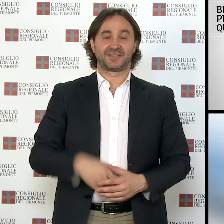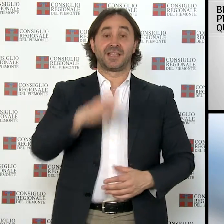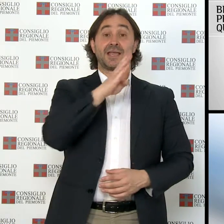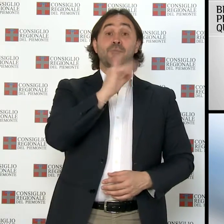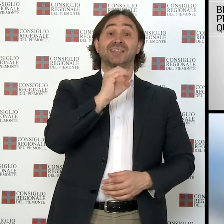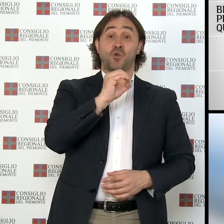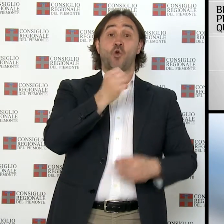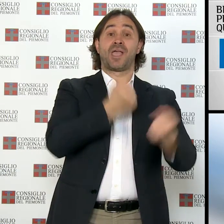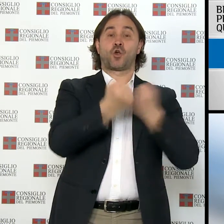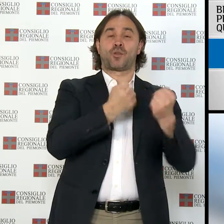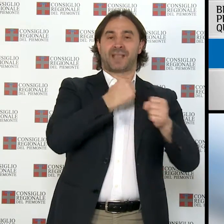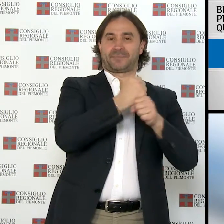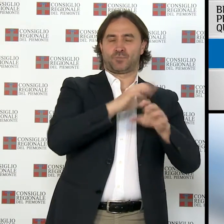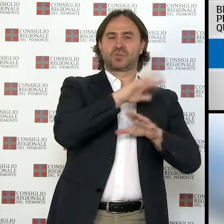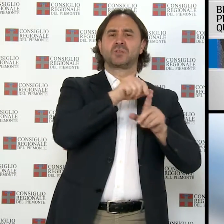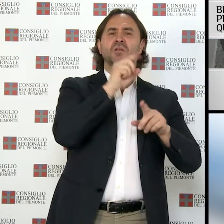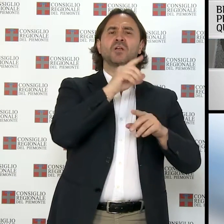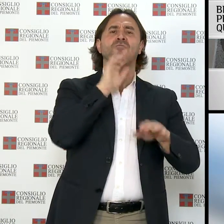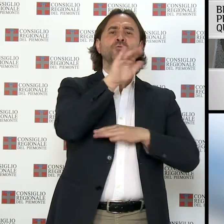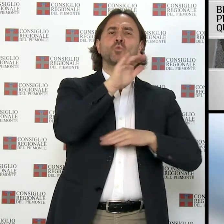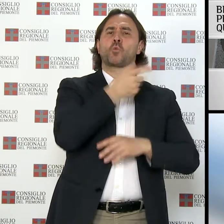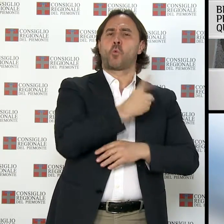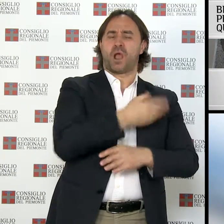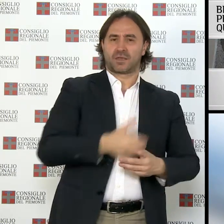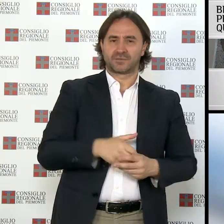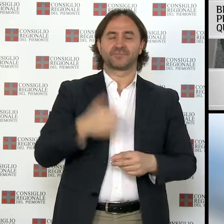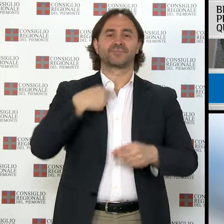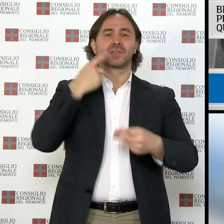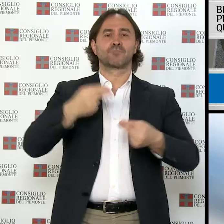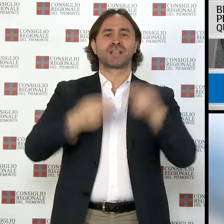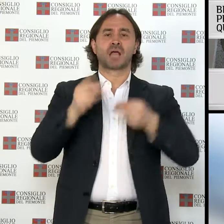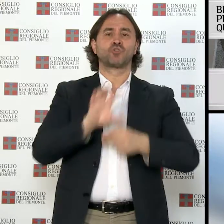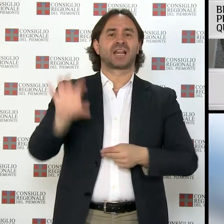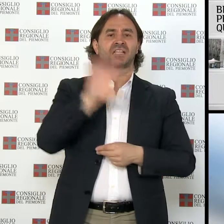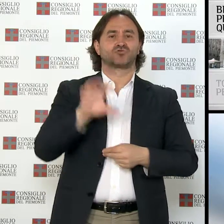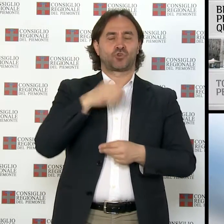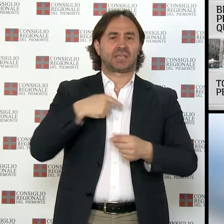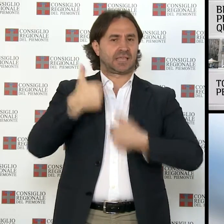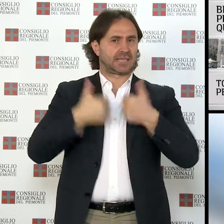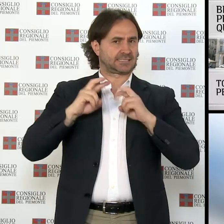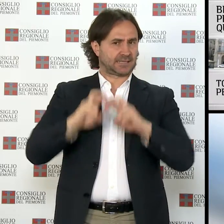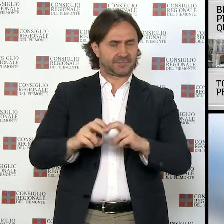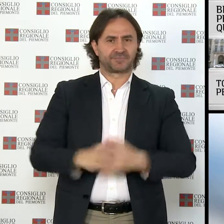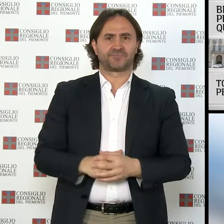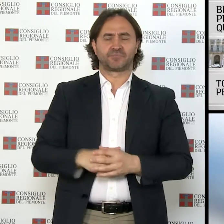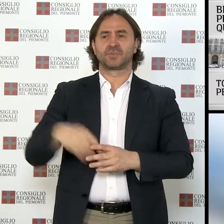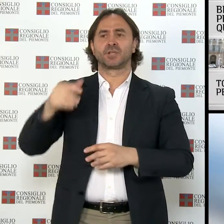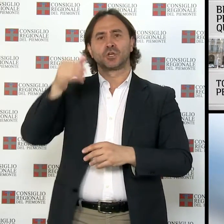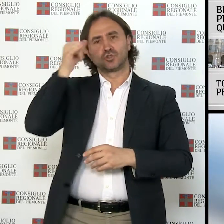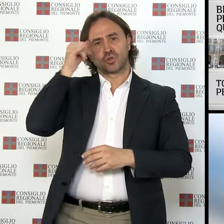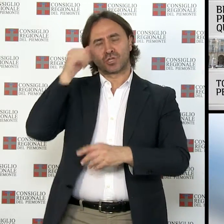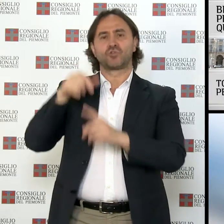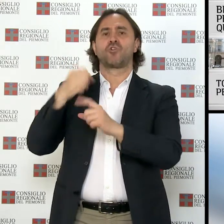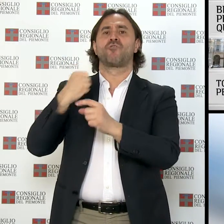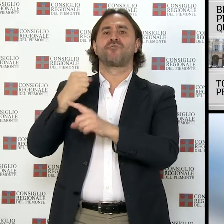Bioeconomia per il Piemonte. Quali prospettive? Al via l'esame del bilancio della regione. Torino for Siria per un